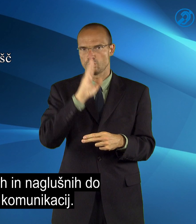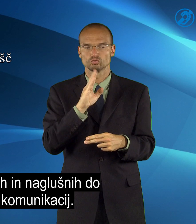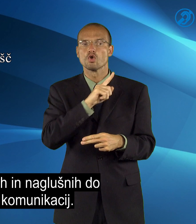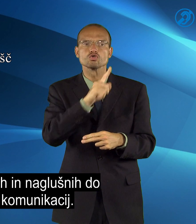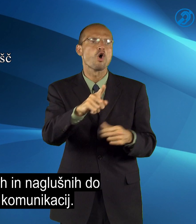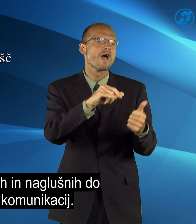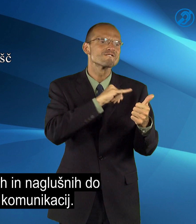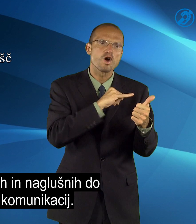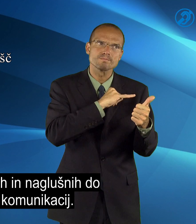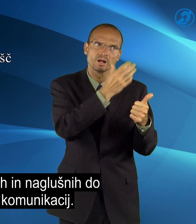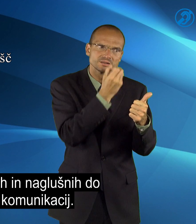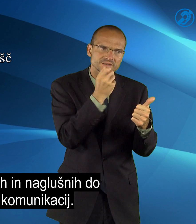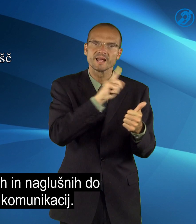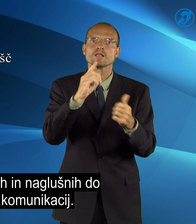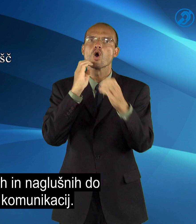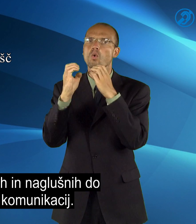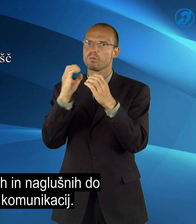in komunikacij.